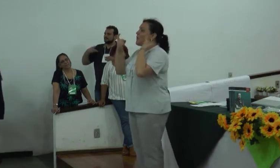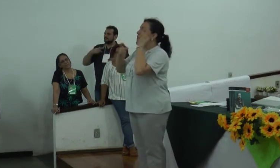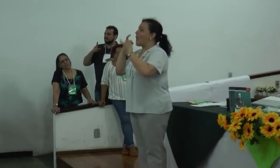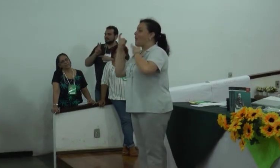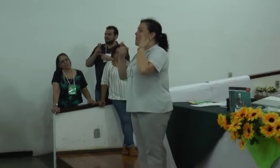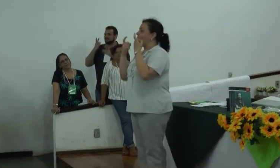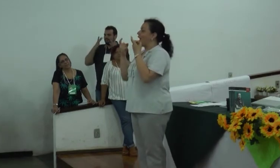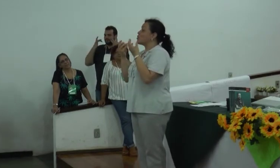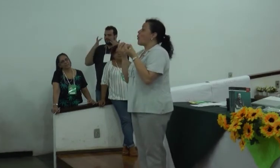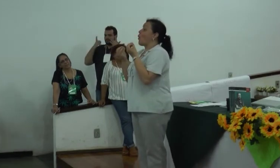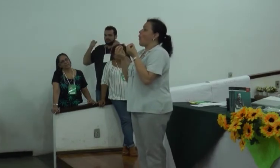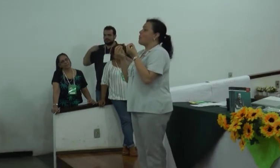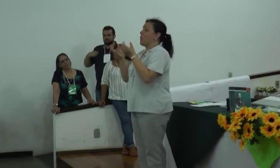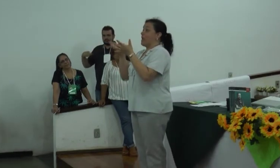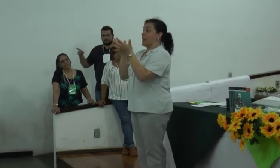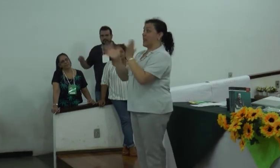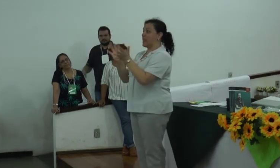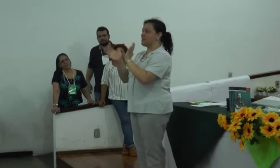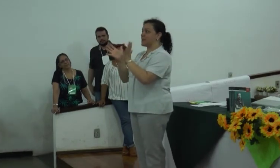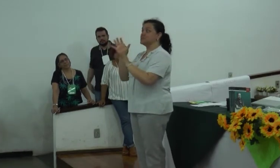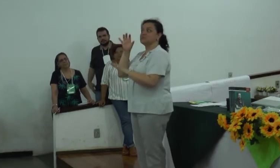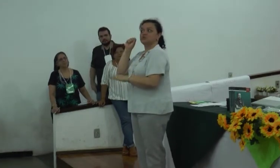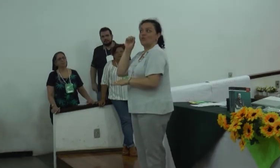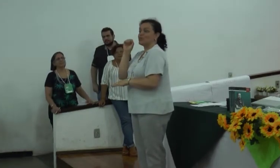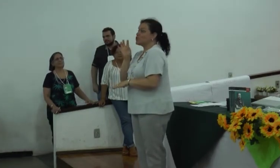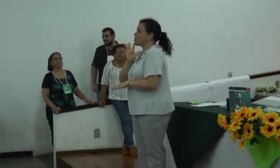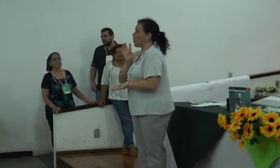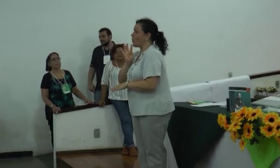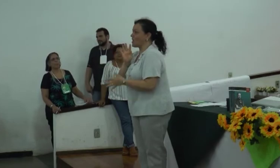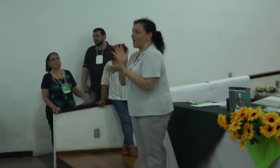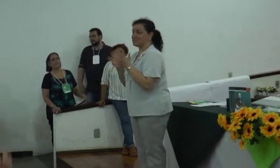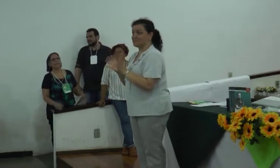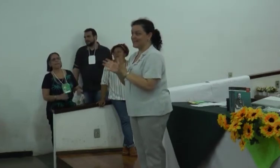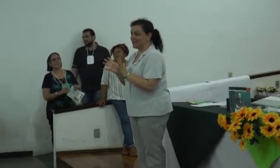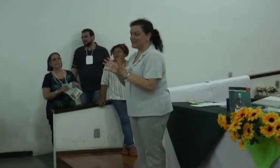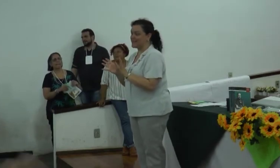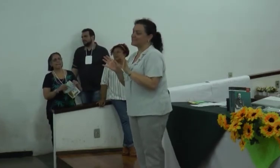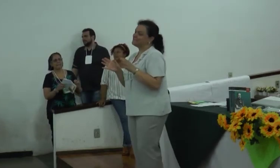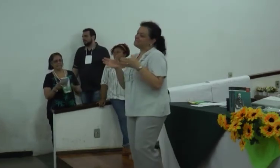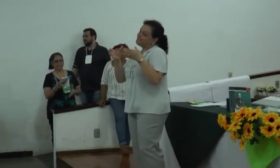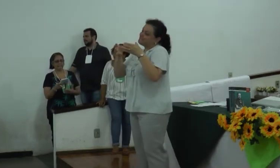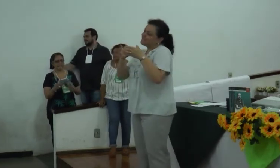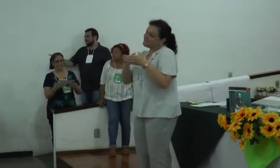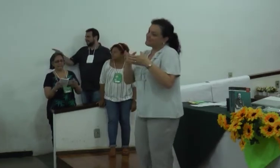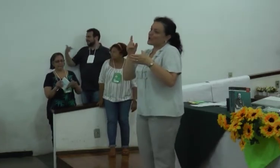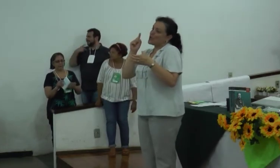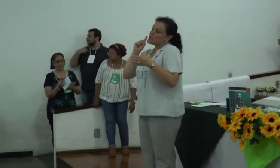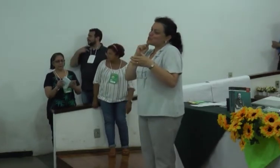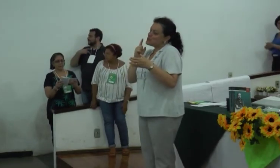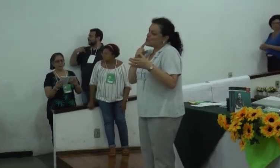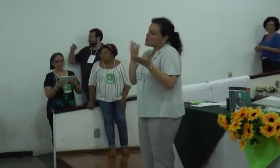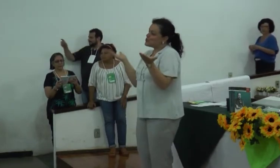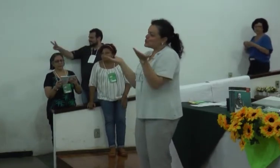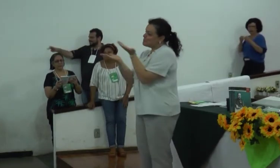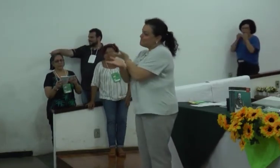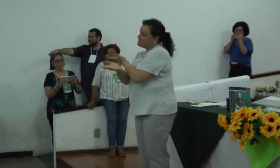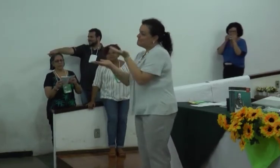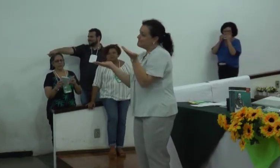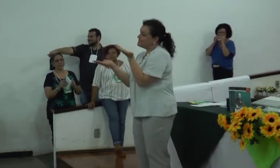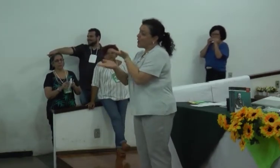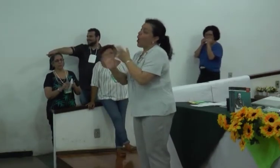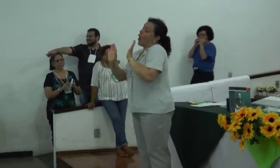interessante, porque eu fiquei preocupada como é que ia ser com a Libras, porque o ouvinte não sabe ler os